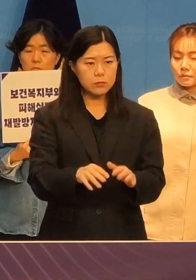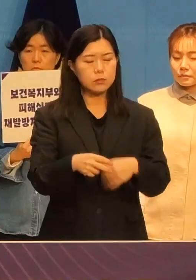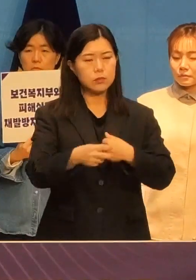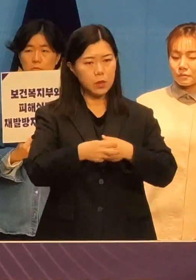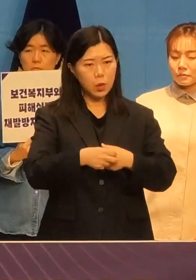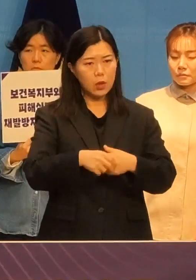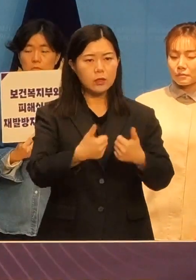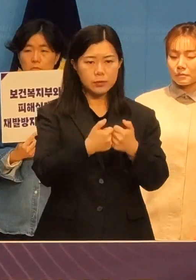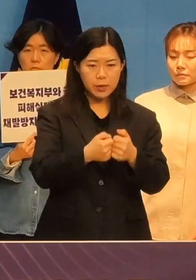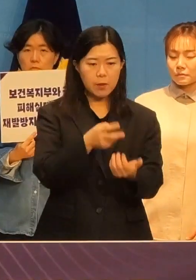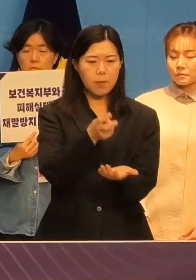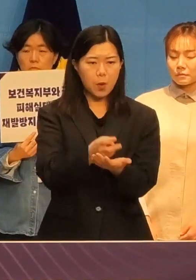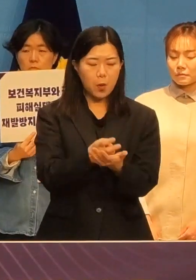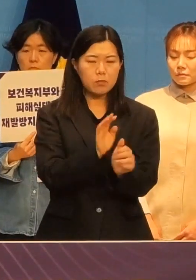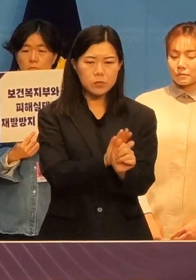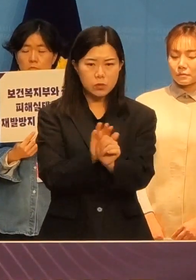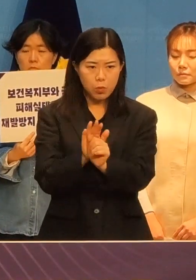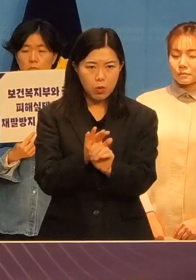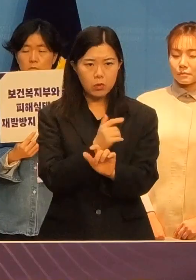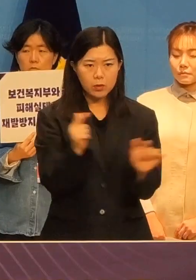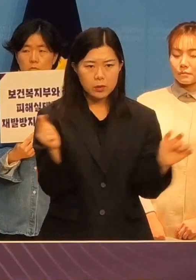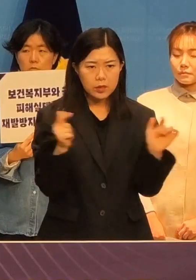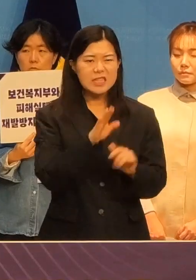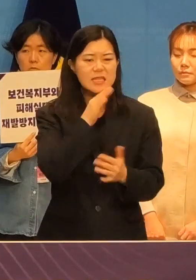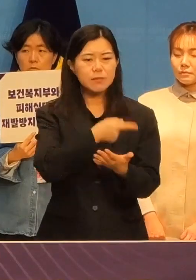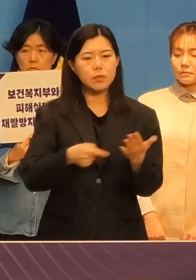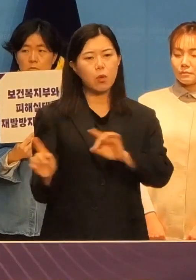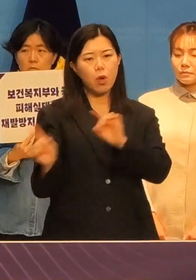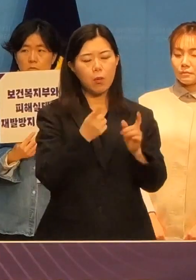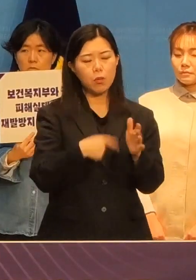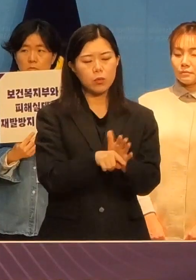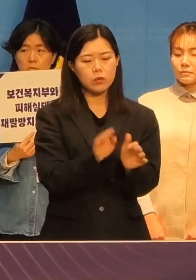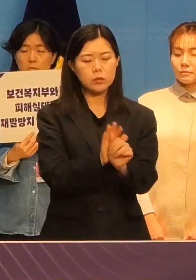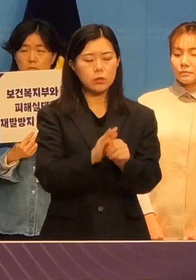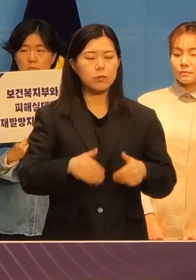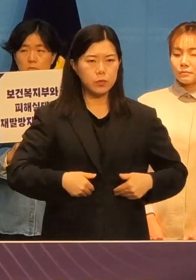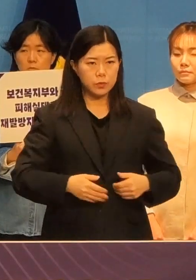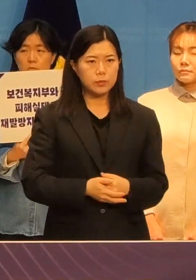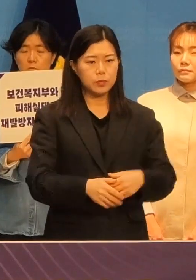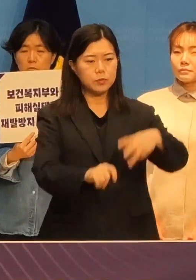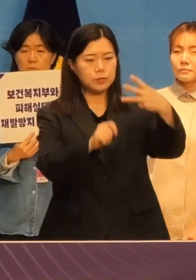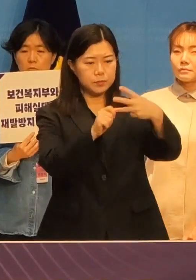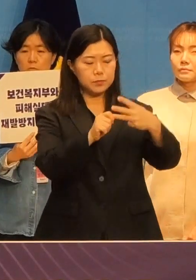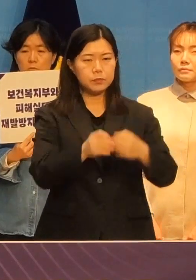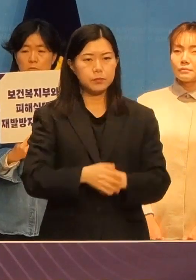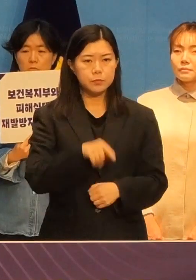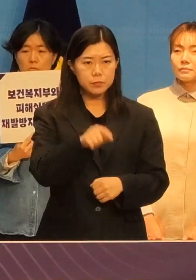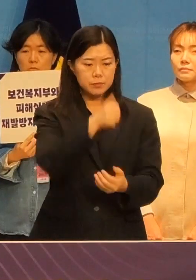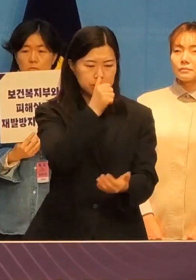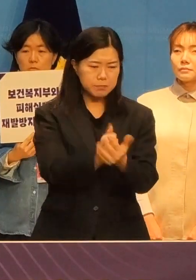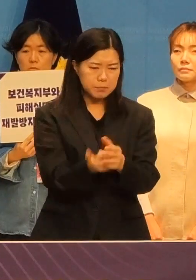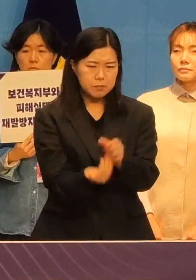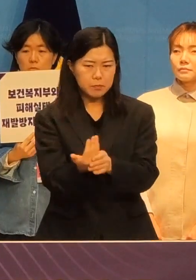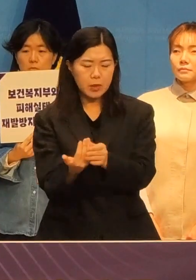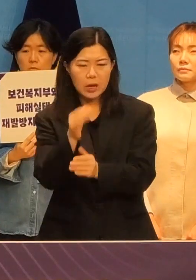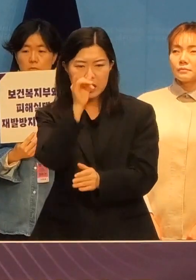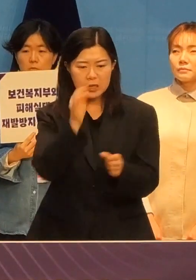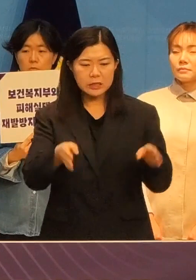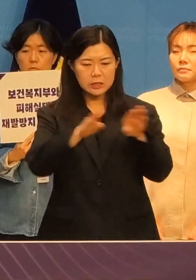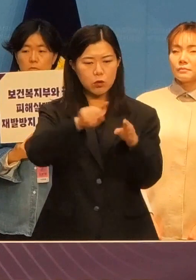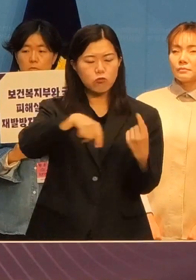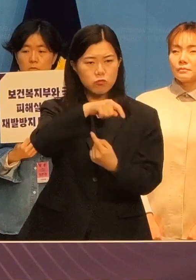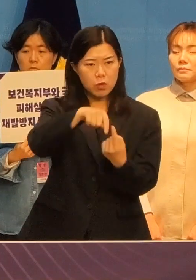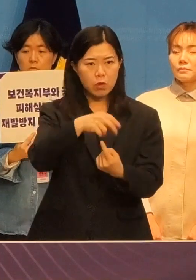심리, 법률 지원을 포함한 실질적인 피해 회복 조치를 시행할 것. 셋째, 이러한 범죄가 가능했던 시설 운영